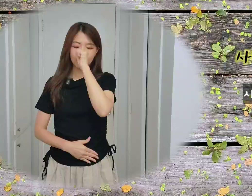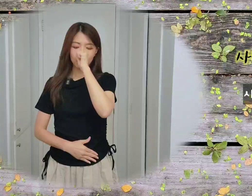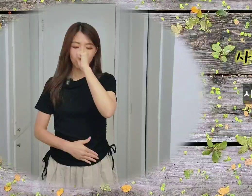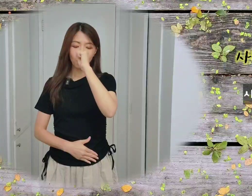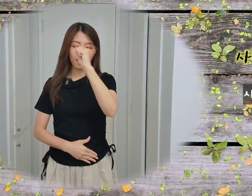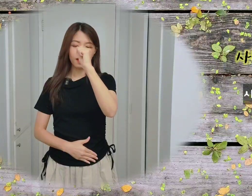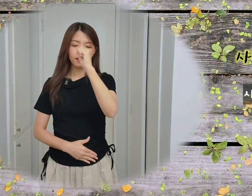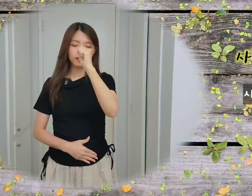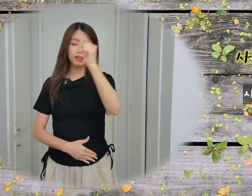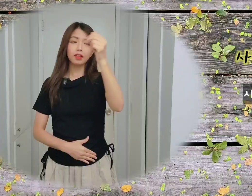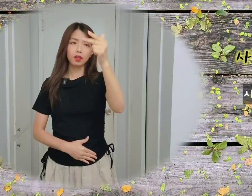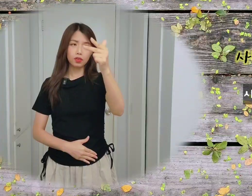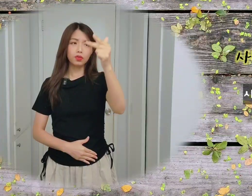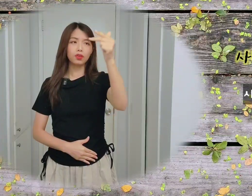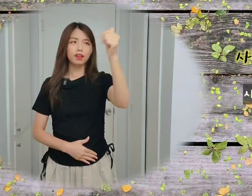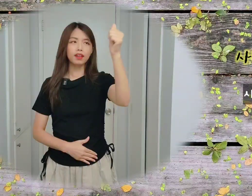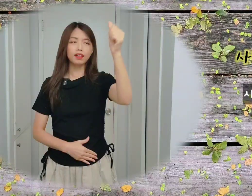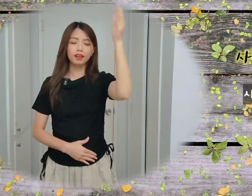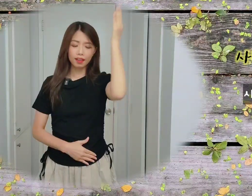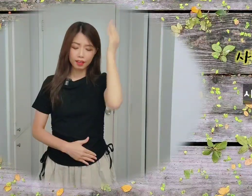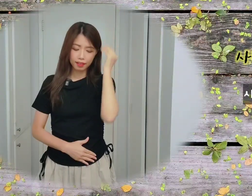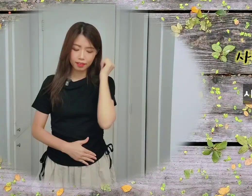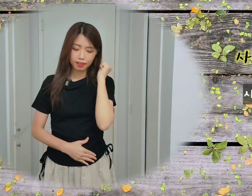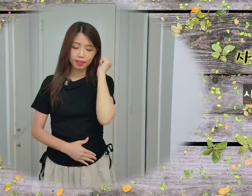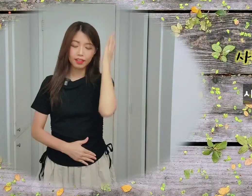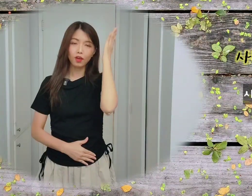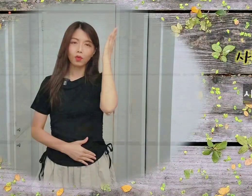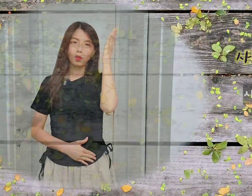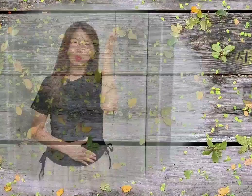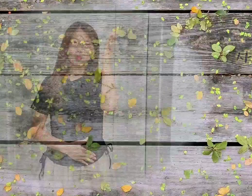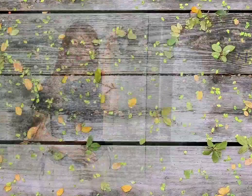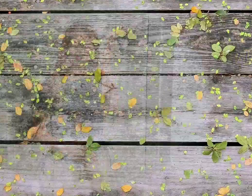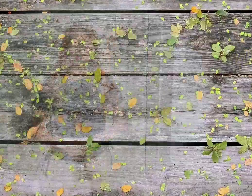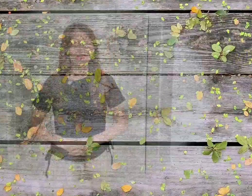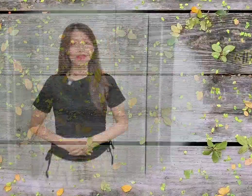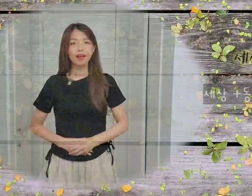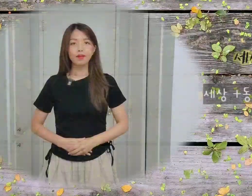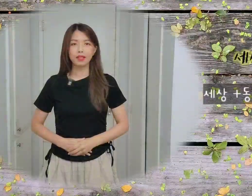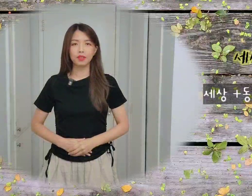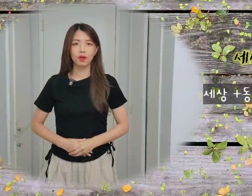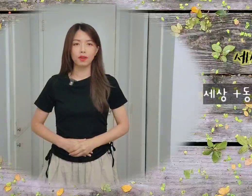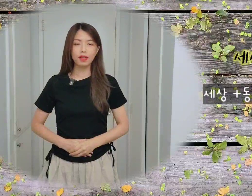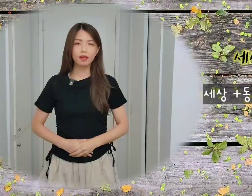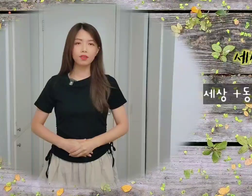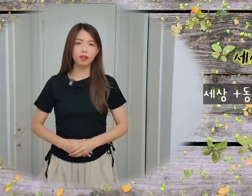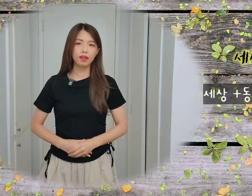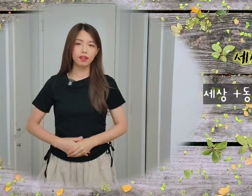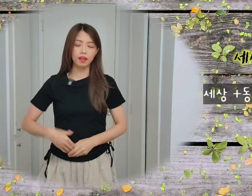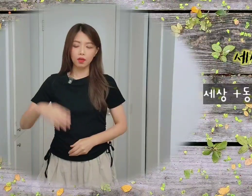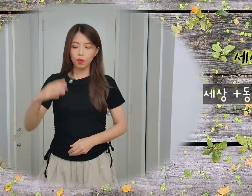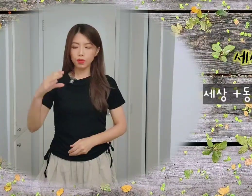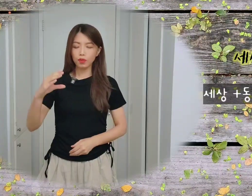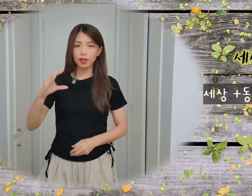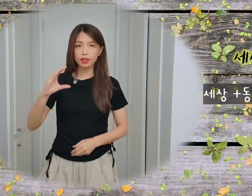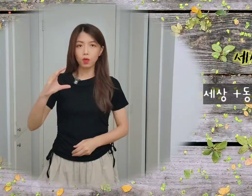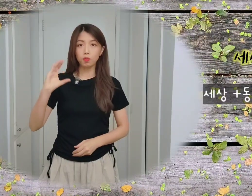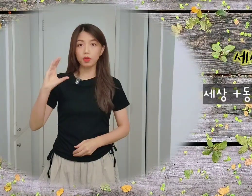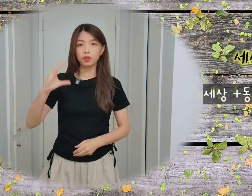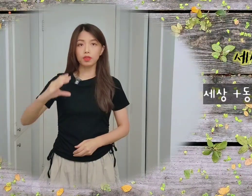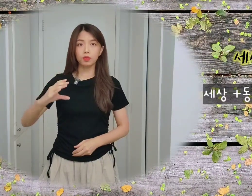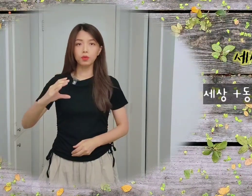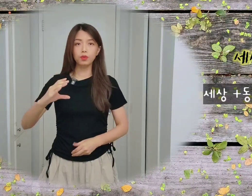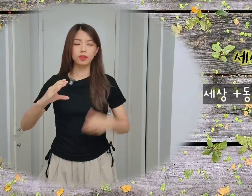사람이 좋아 줄을 잊었고, 세상에 맞죠. 세상 수어는 왼손은